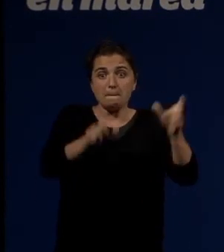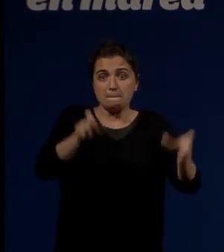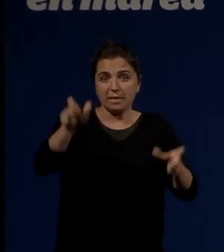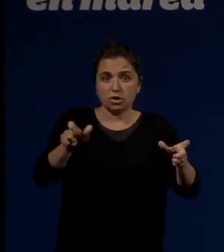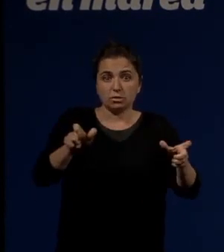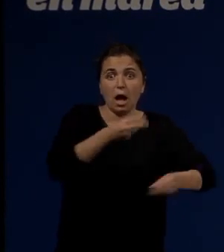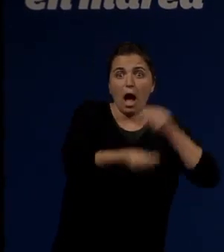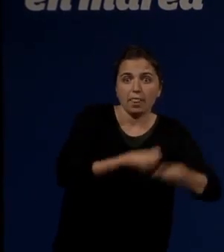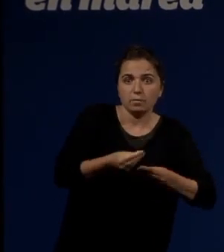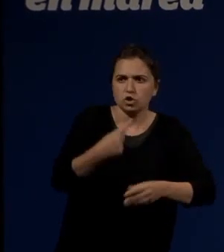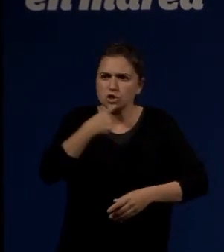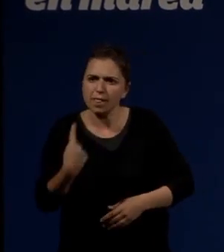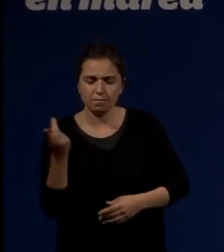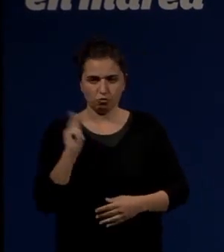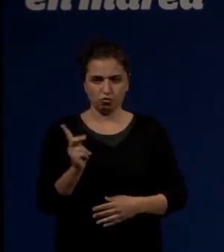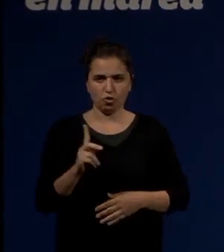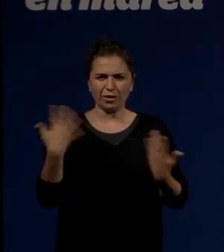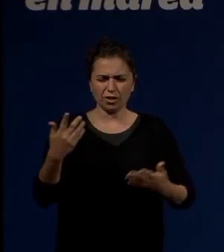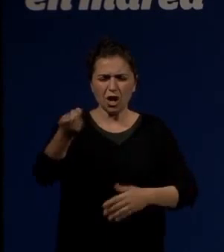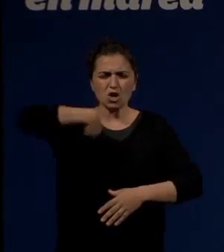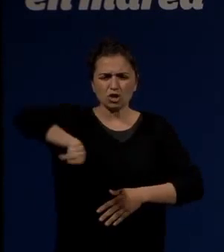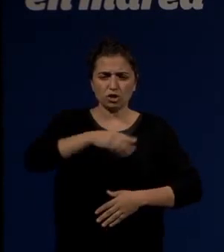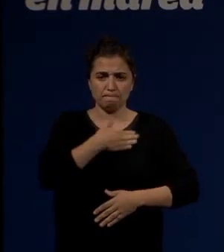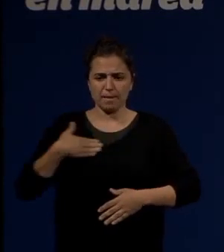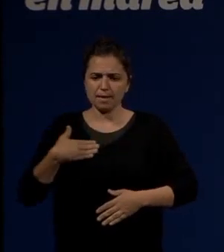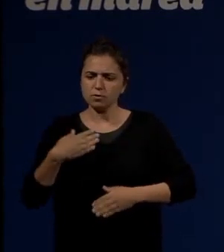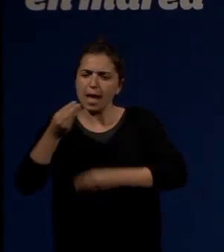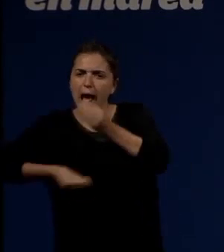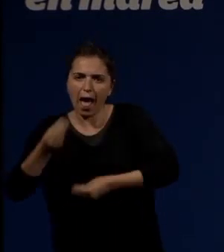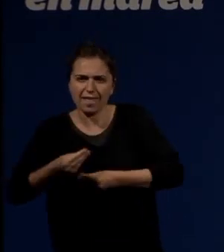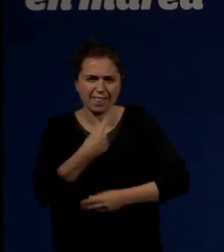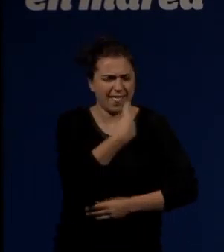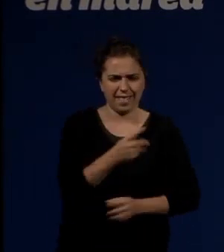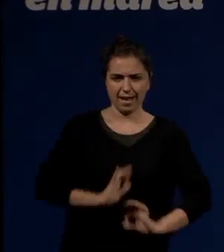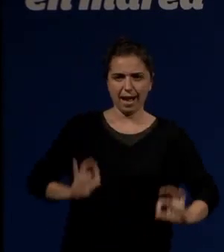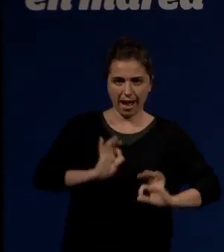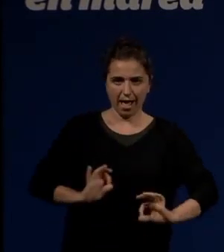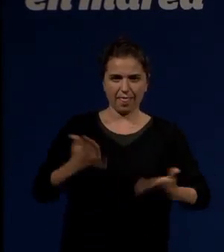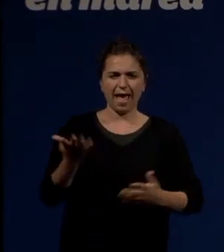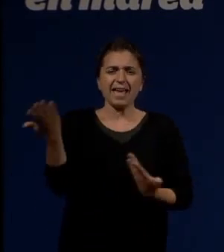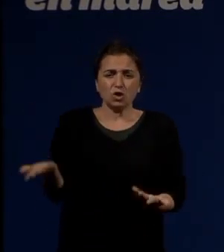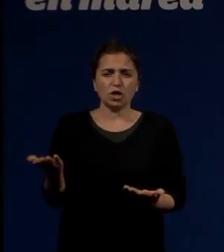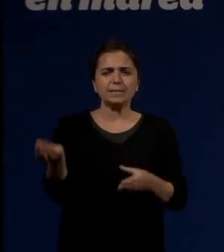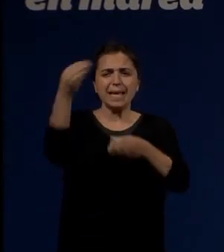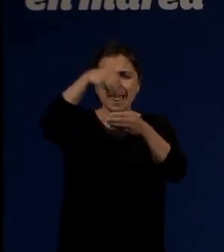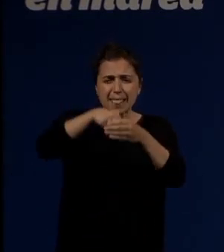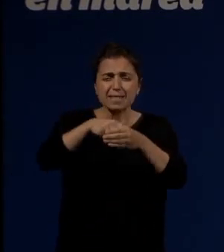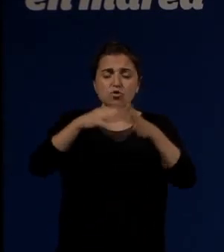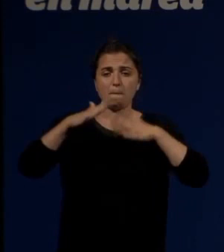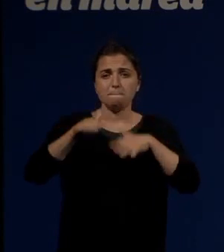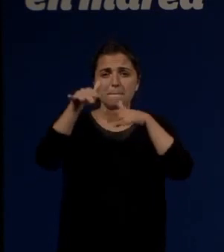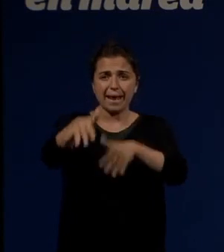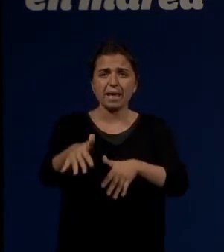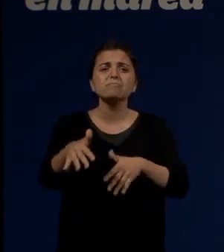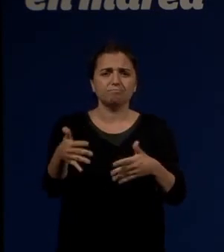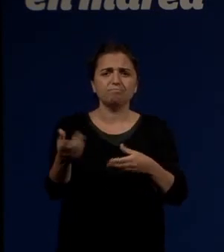non dicimos, queremos facer contra a xente que quere dicir. E aquí en Marea ten cabida todo aquel que queira facer. Como